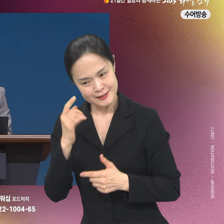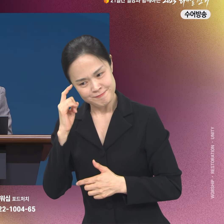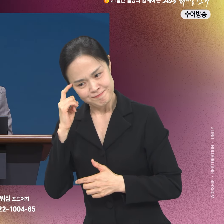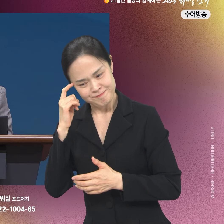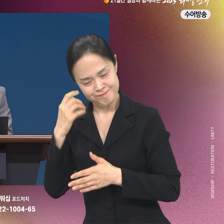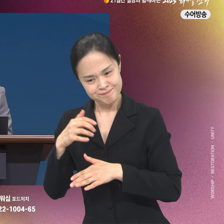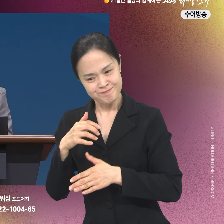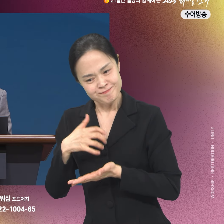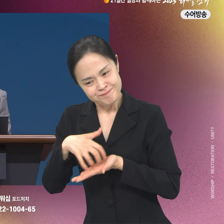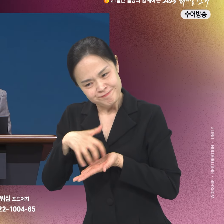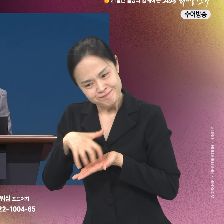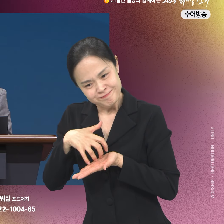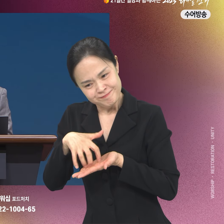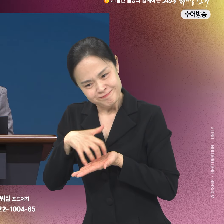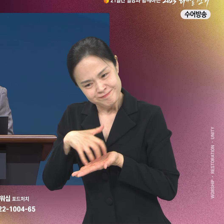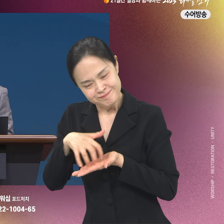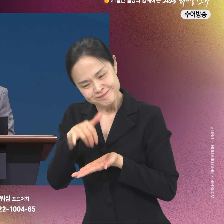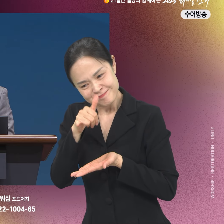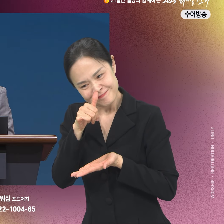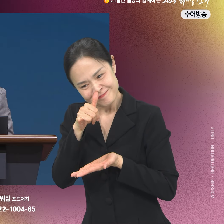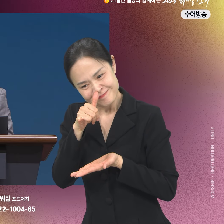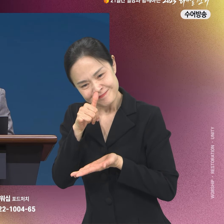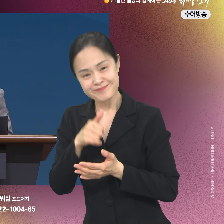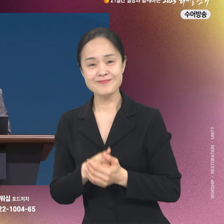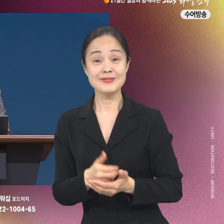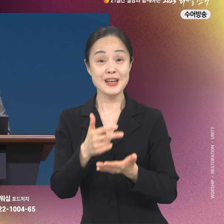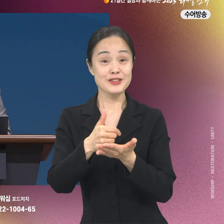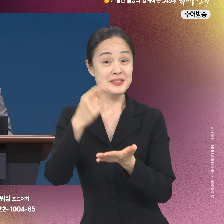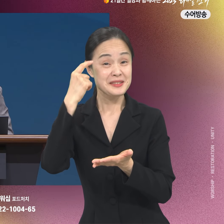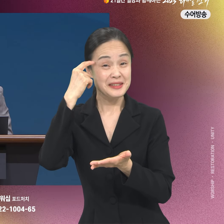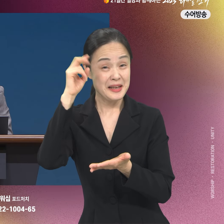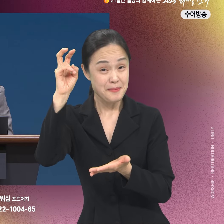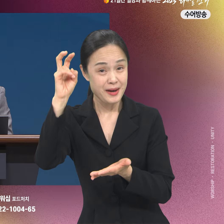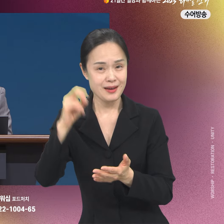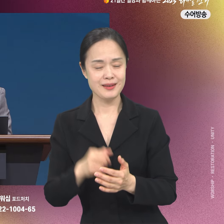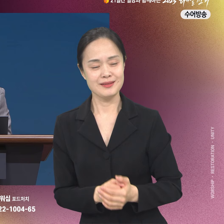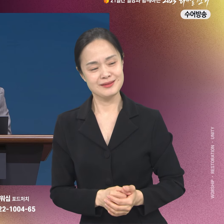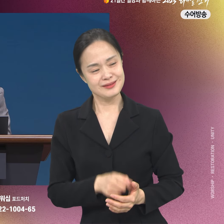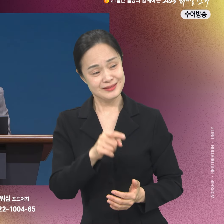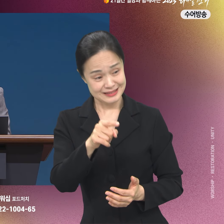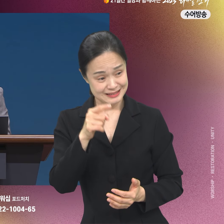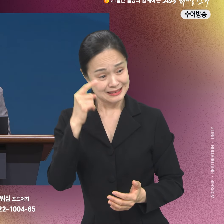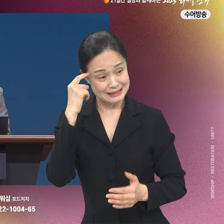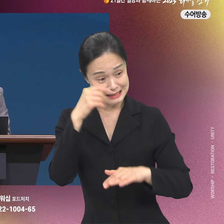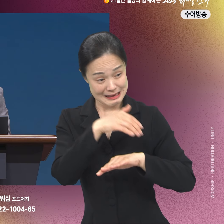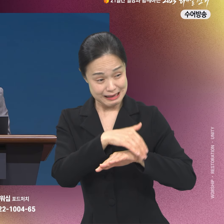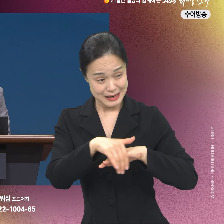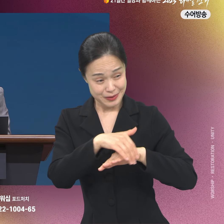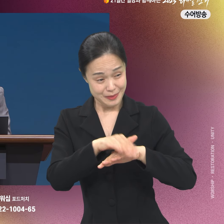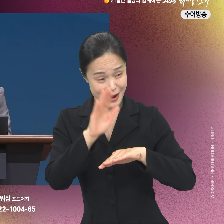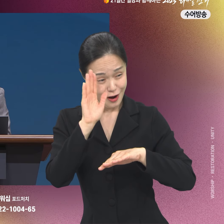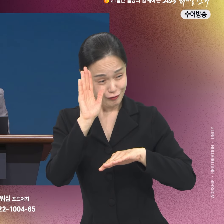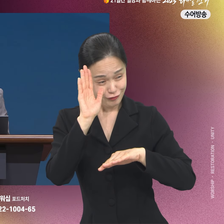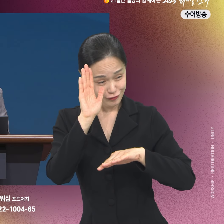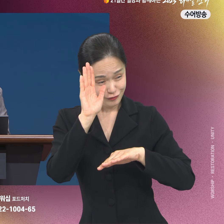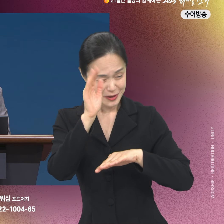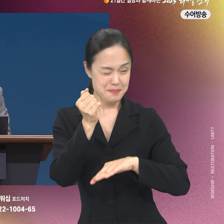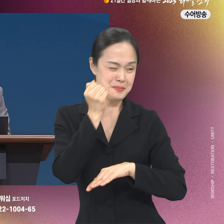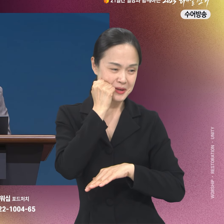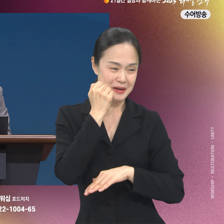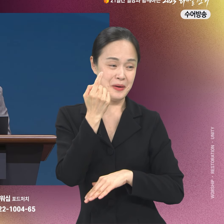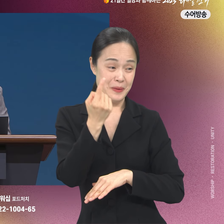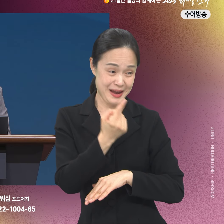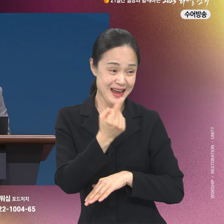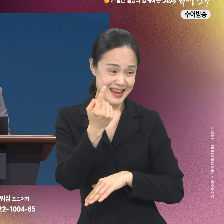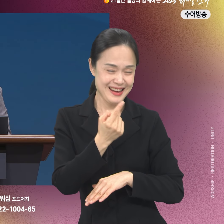네 생각대로 돌아가는지 한번 볼까? 이러셨던 것 같아요. 하나하나 깨져나가기